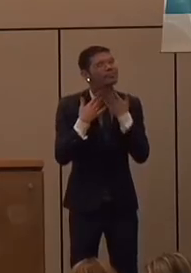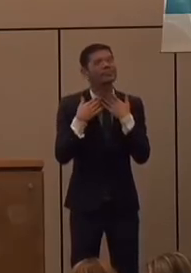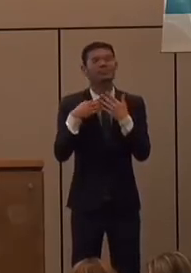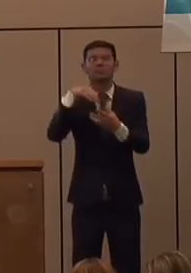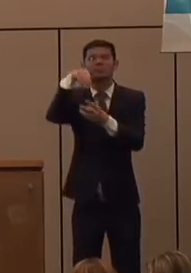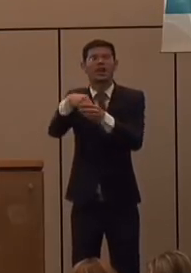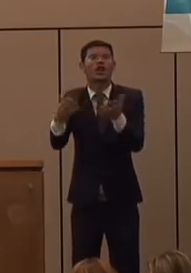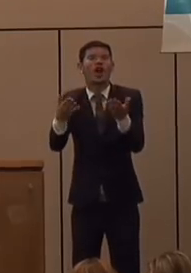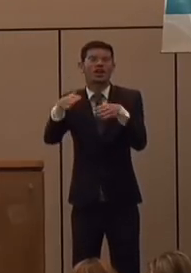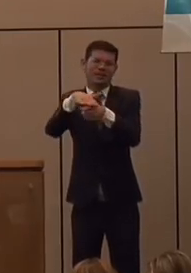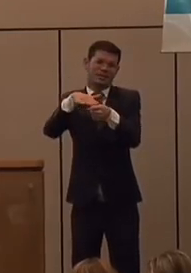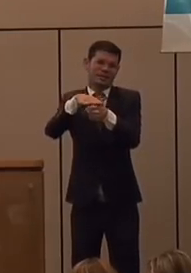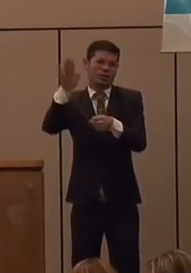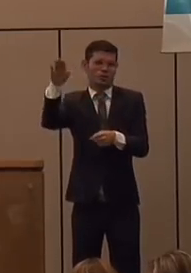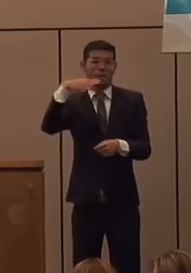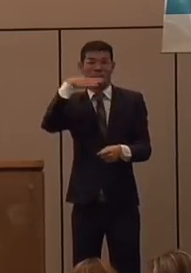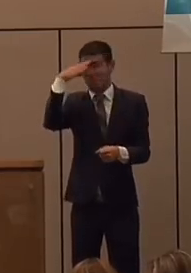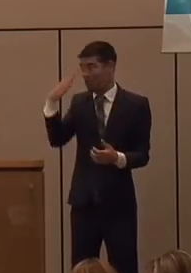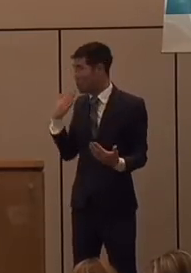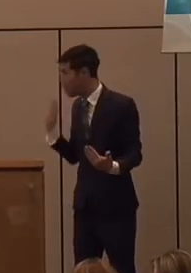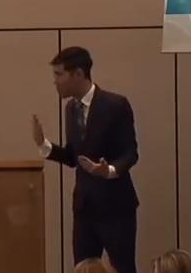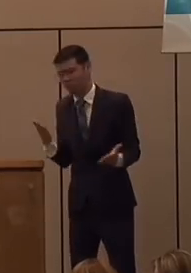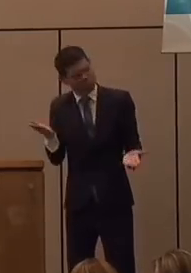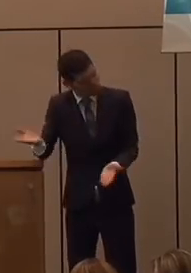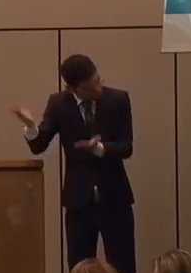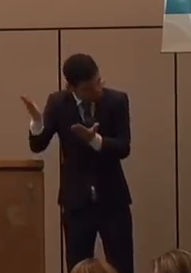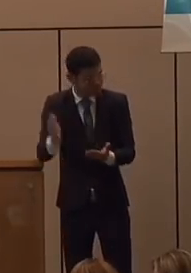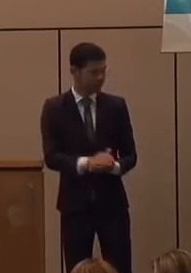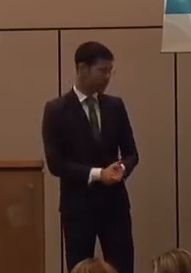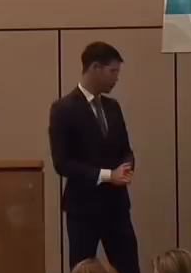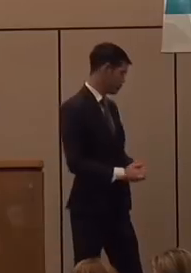vaya a la ciudad de medellín decir me dan permiso tiene todo el permiso